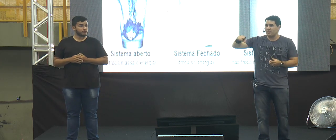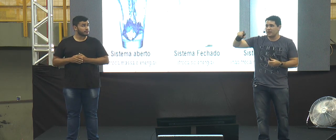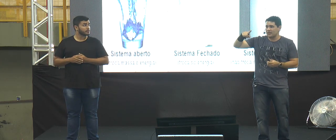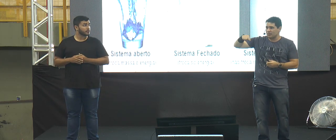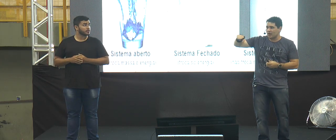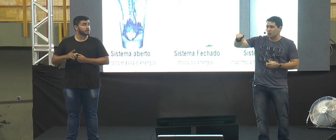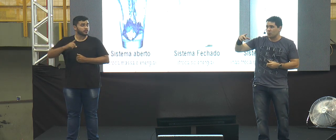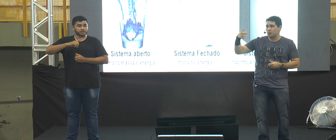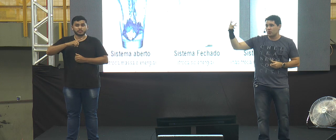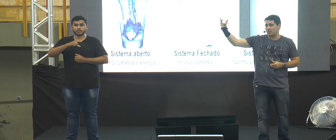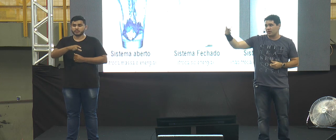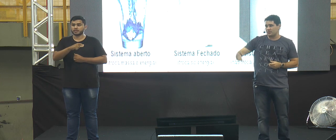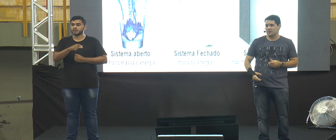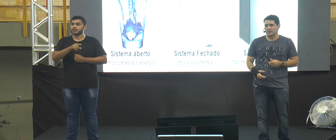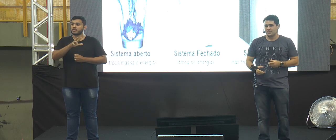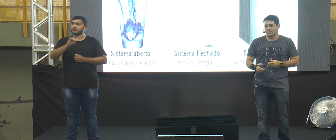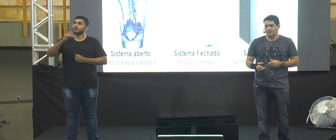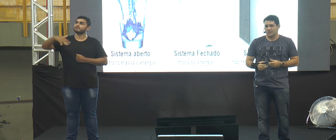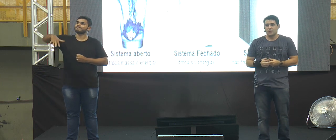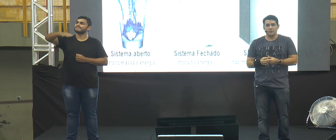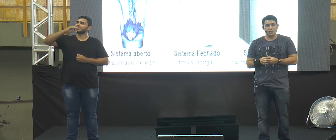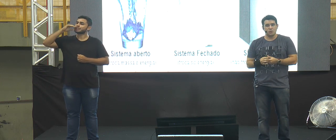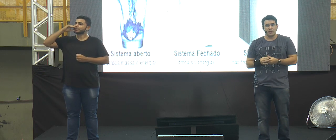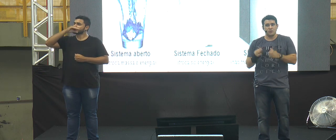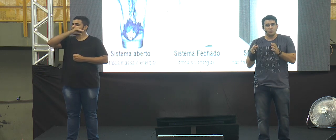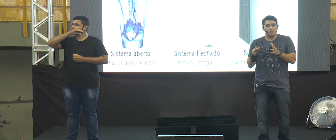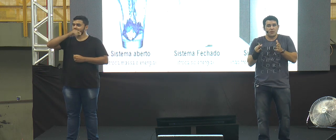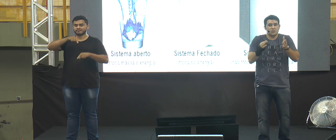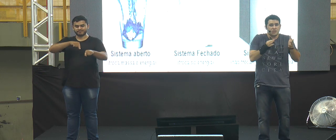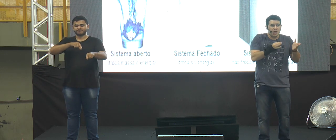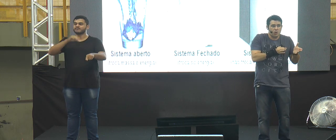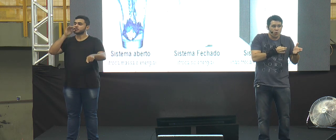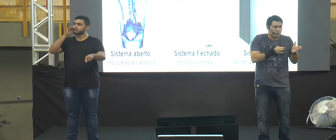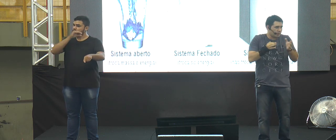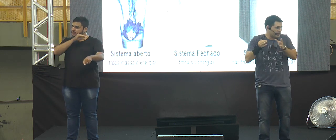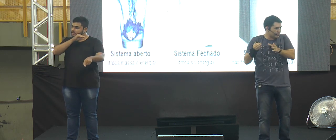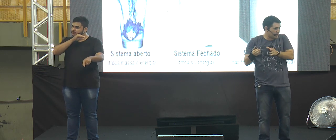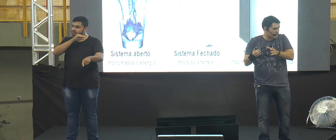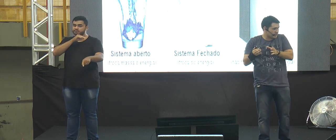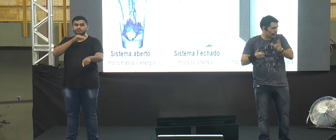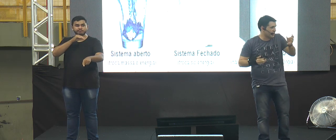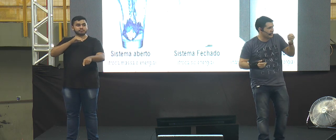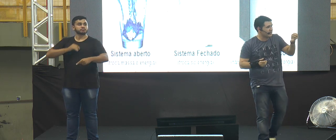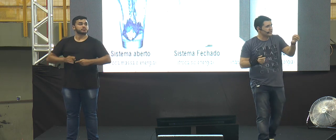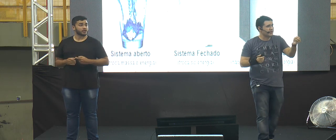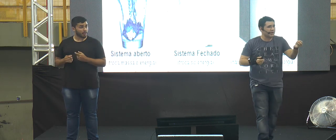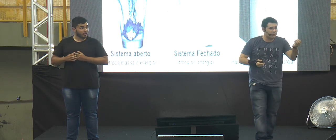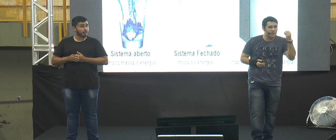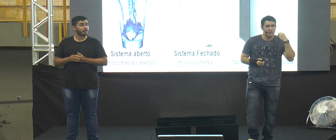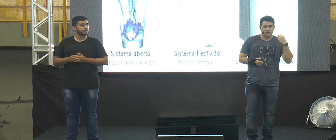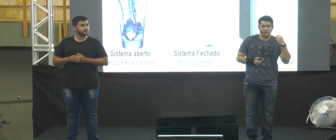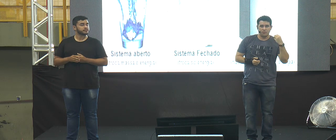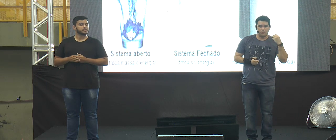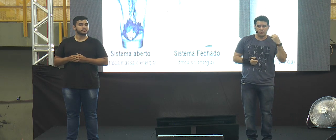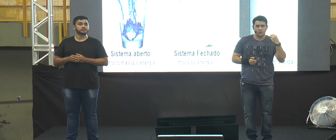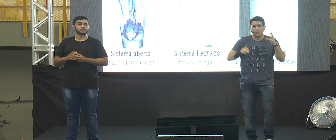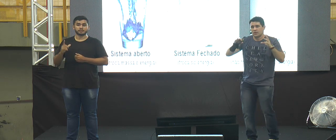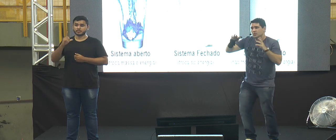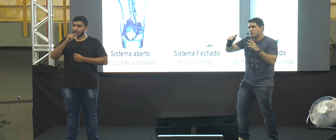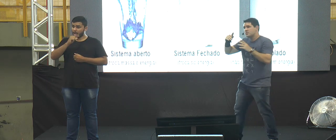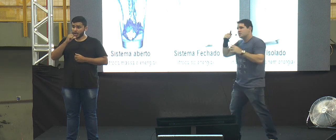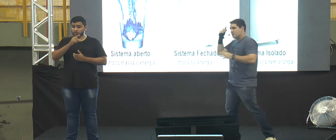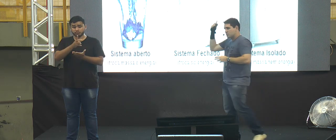vai ficar perdendo calor para o ambiente? Então, nesse momento, eu só perdi calor, não perdi massa, porque nada de água